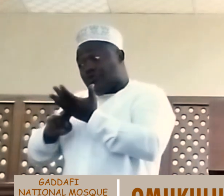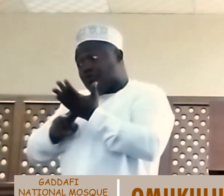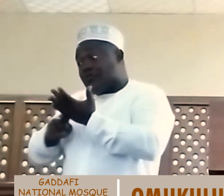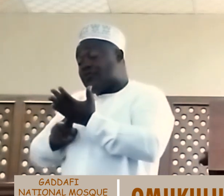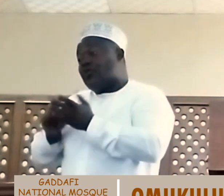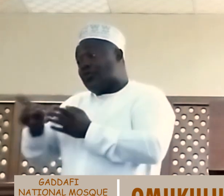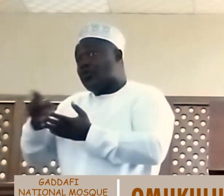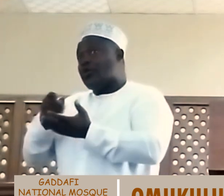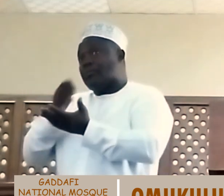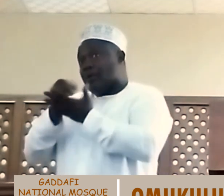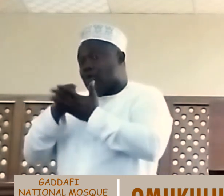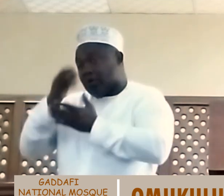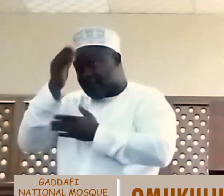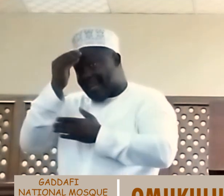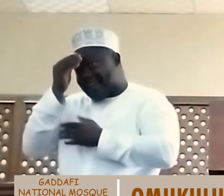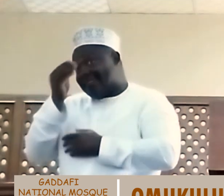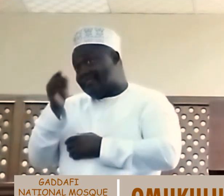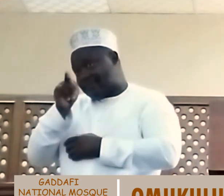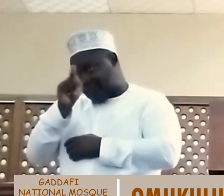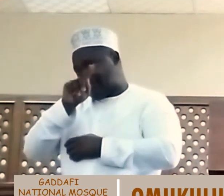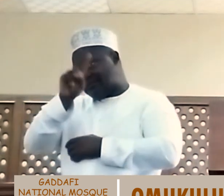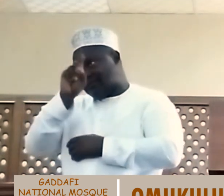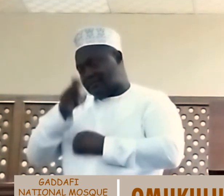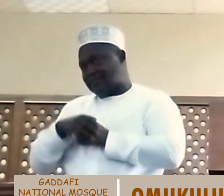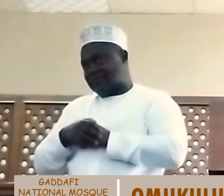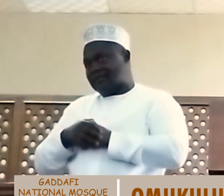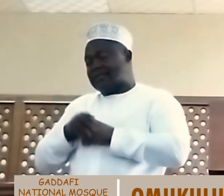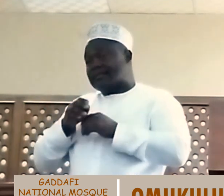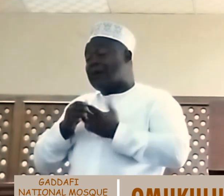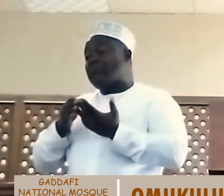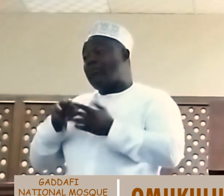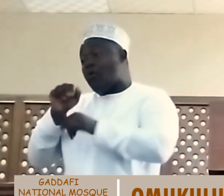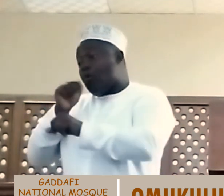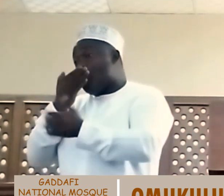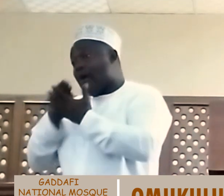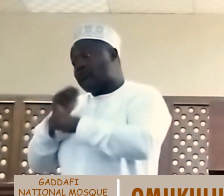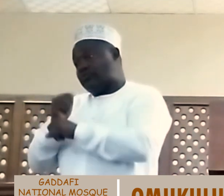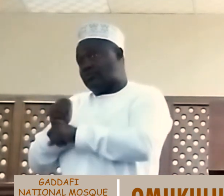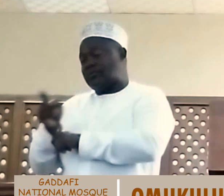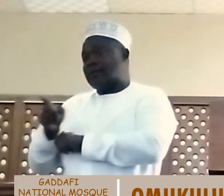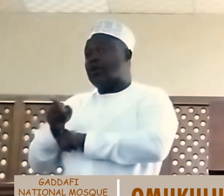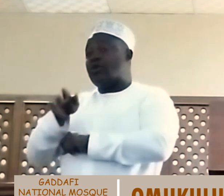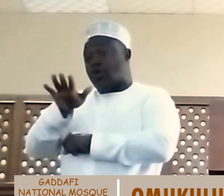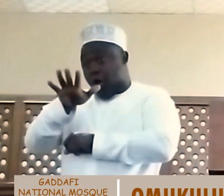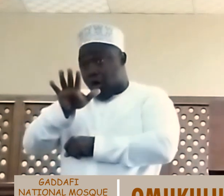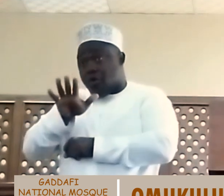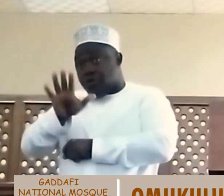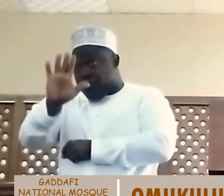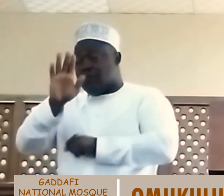ku lw'okusoma kwo nga bugenda kuba mukululo. Famire yo